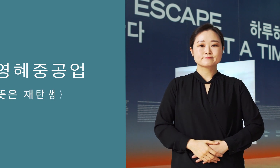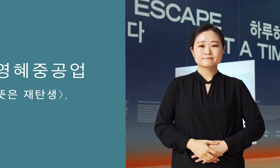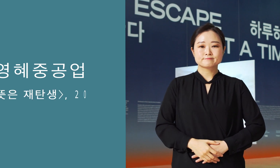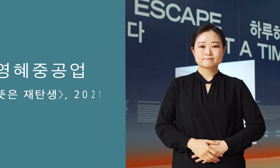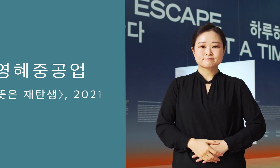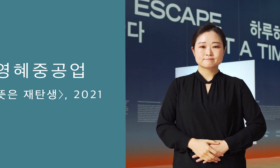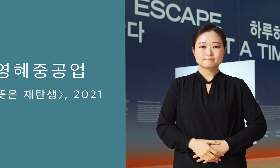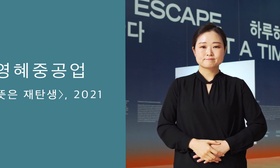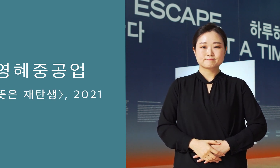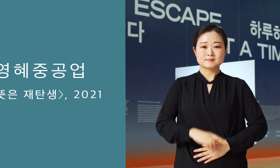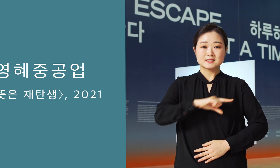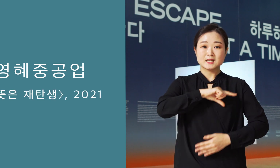삼성의 뜻은 재탄생.